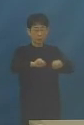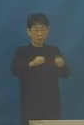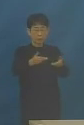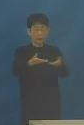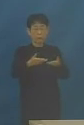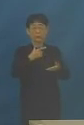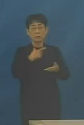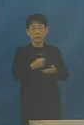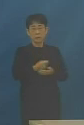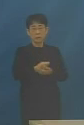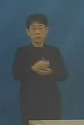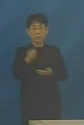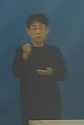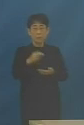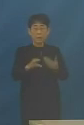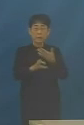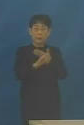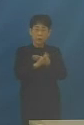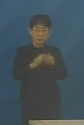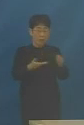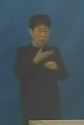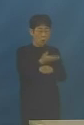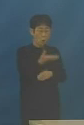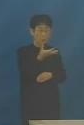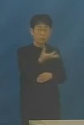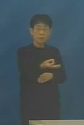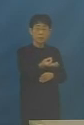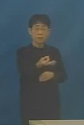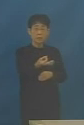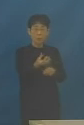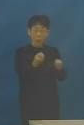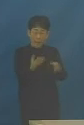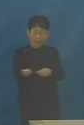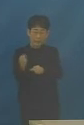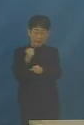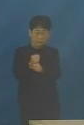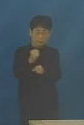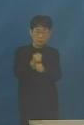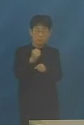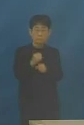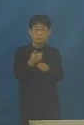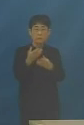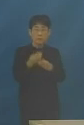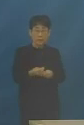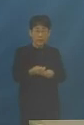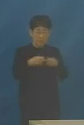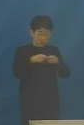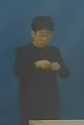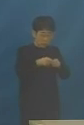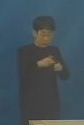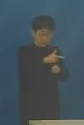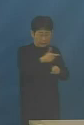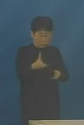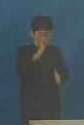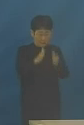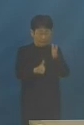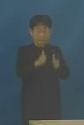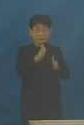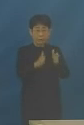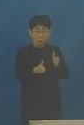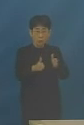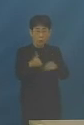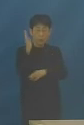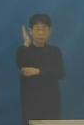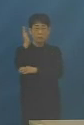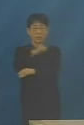場合によってはあの交付金のようなものを創設してでもこうしたあのきめの細かい配慮やに政権として